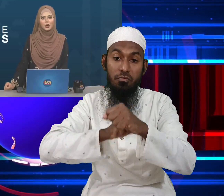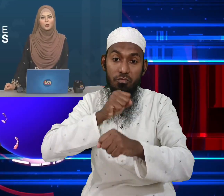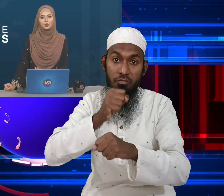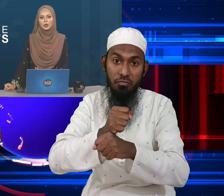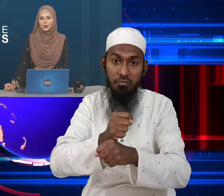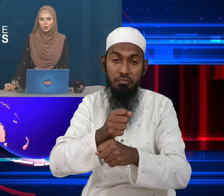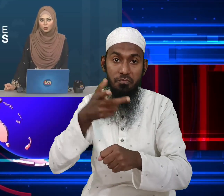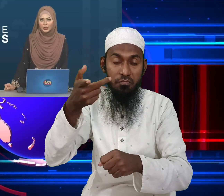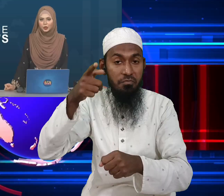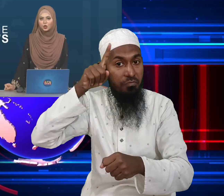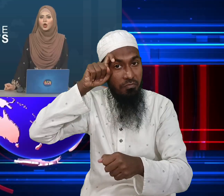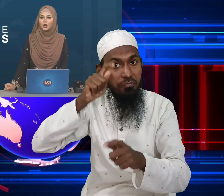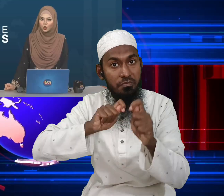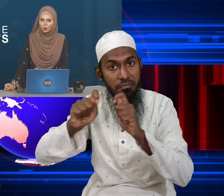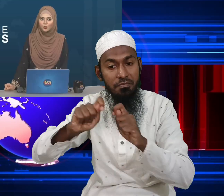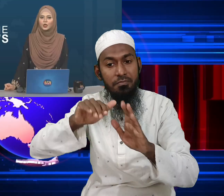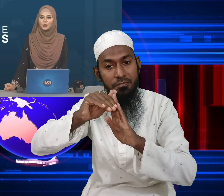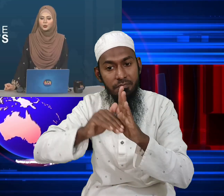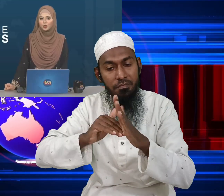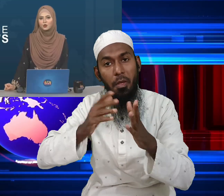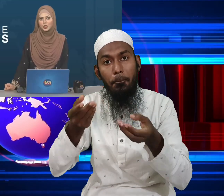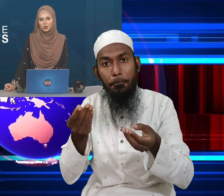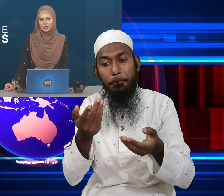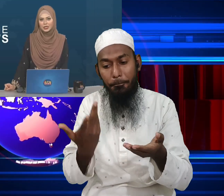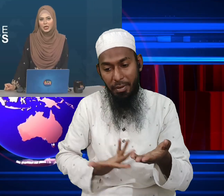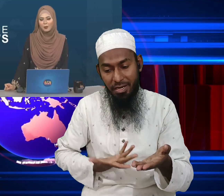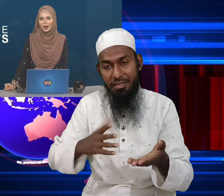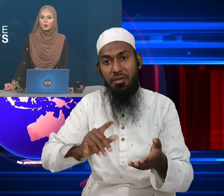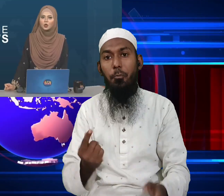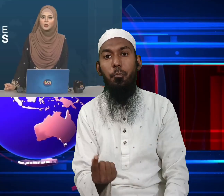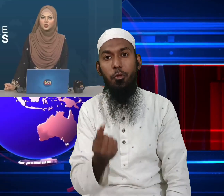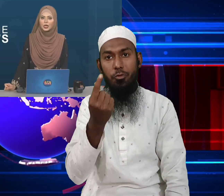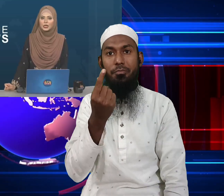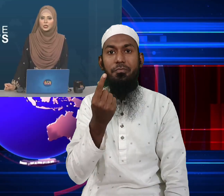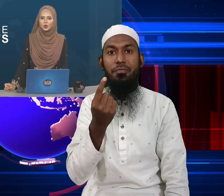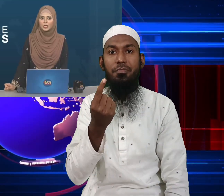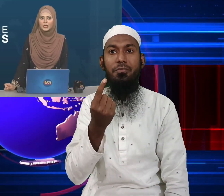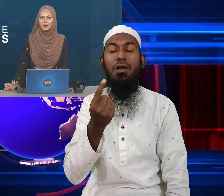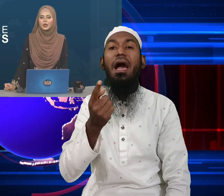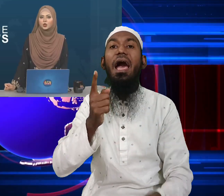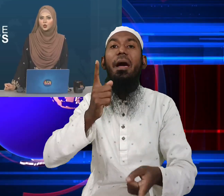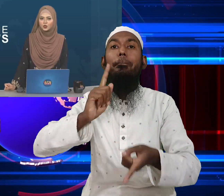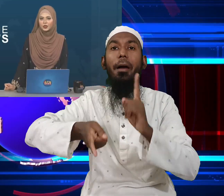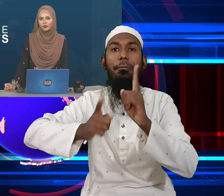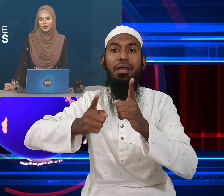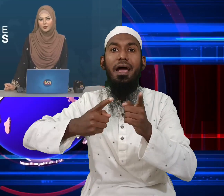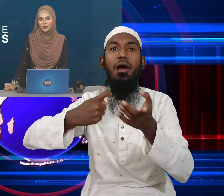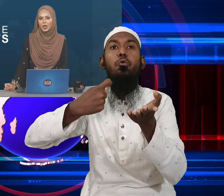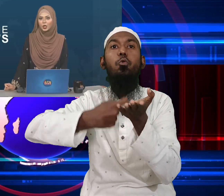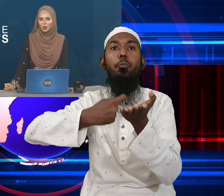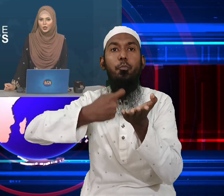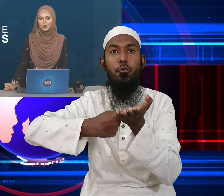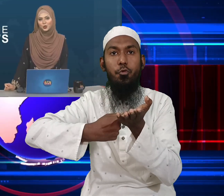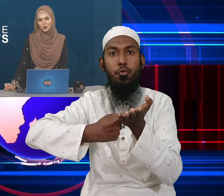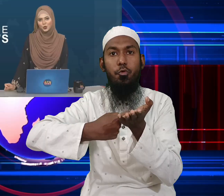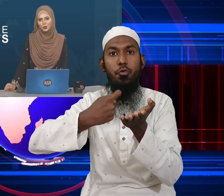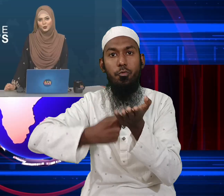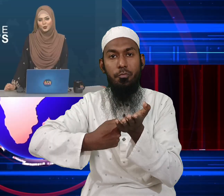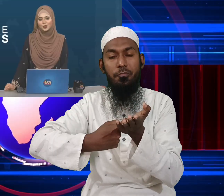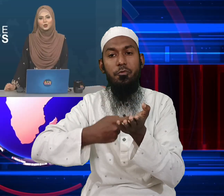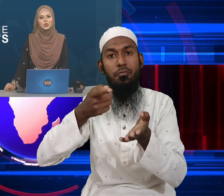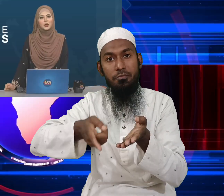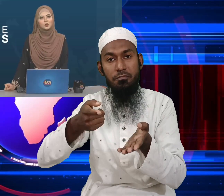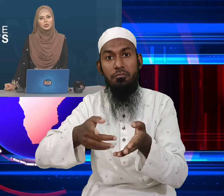প্রথম পারমাণবিক বিদ্যুৎ কেন্দ্র রূপপুরের প্রথম ইউনিটে পারমাণবিক জ্বালানি ইউরেনিয়াম 235 লোডিং শুরু